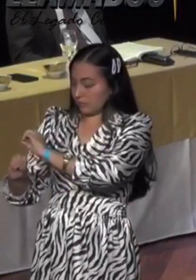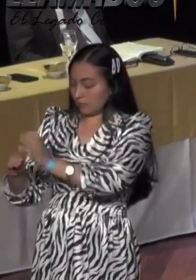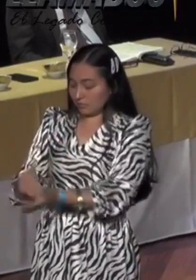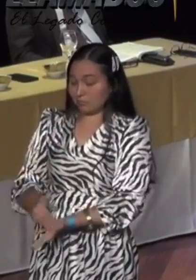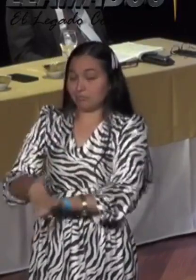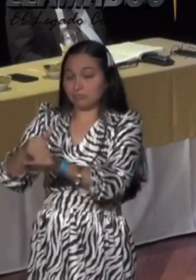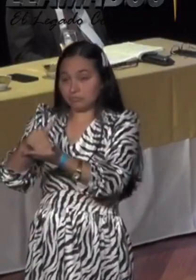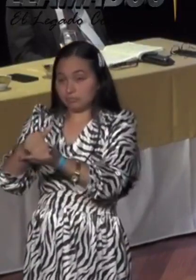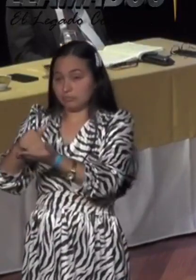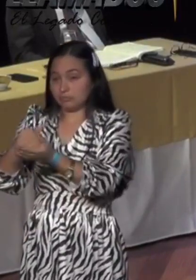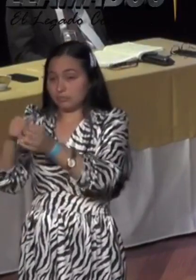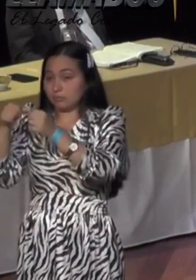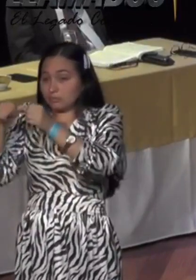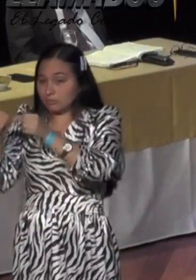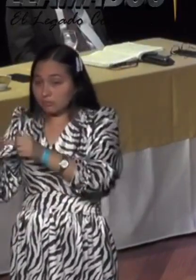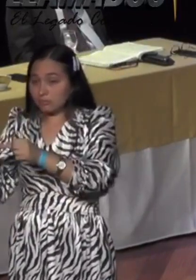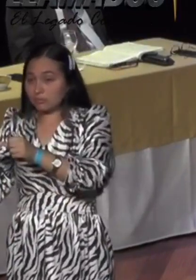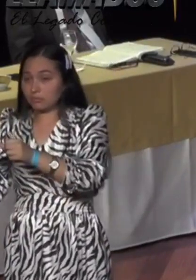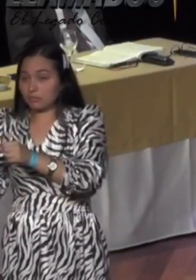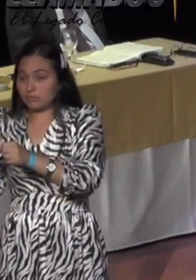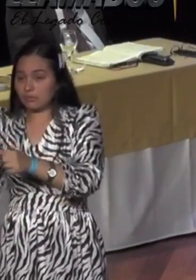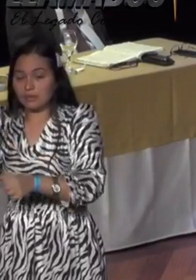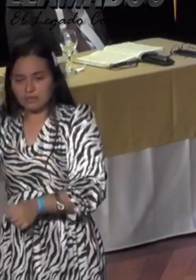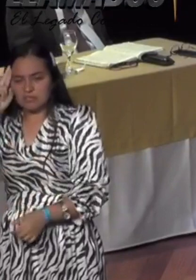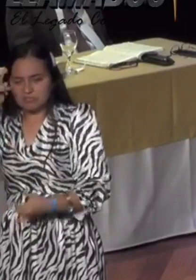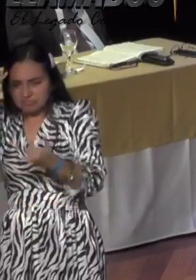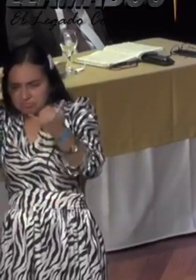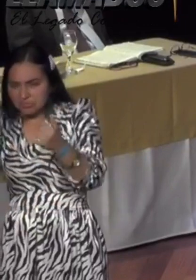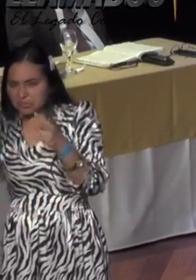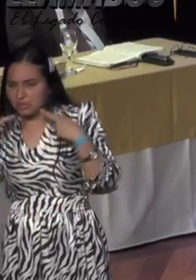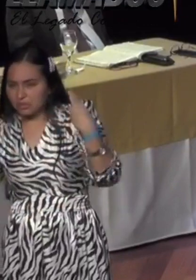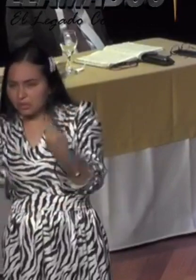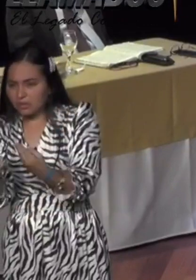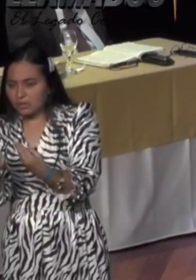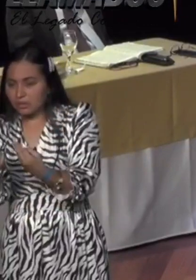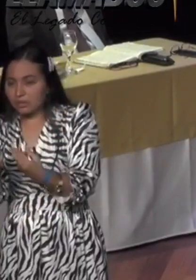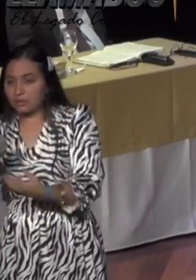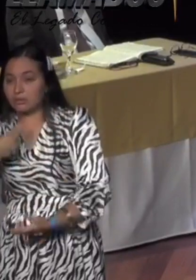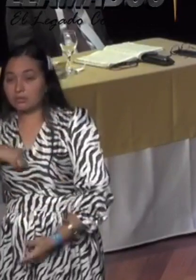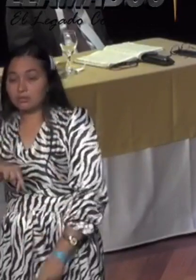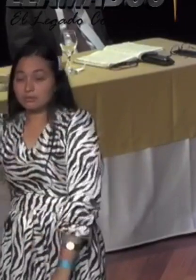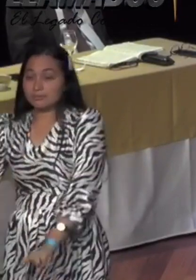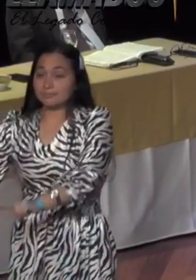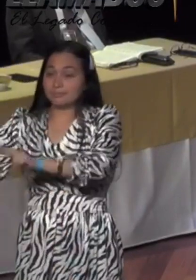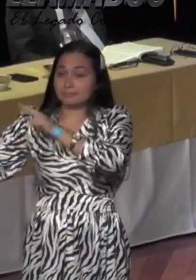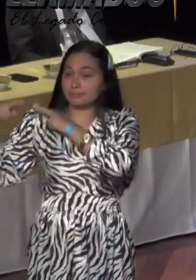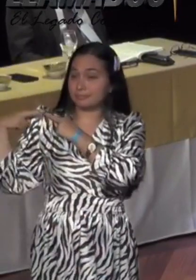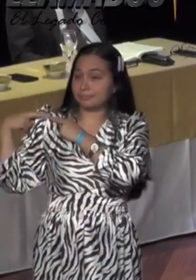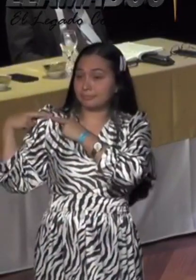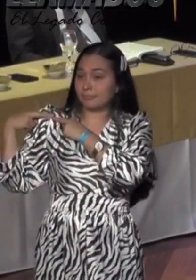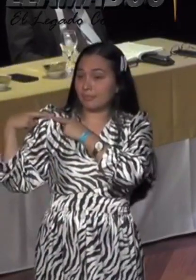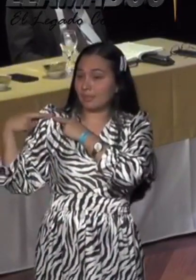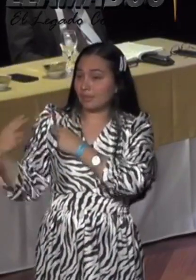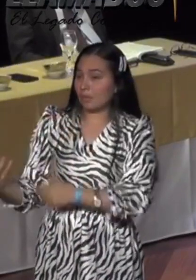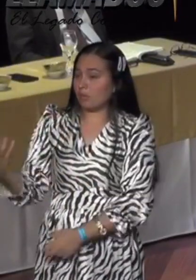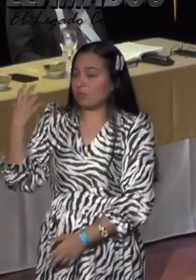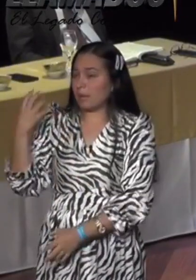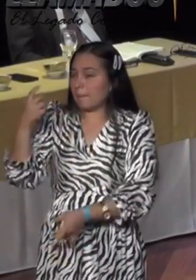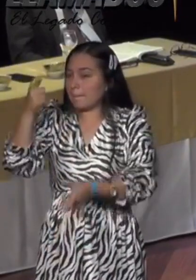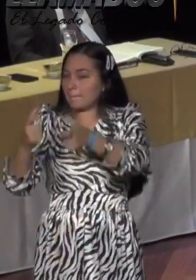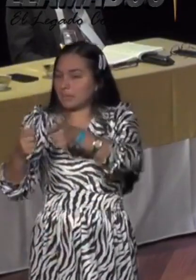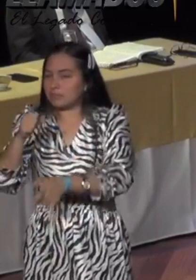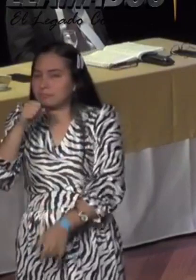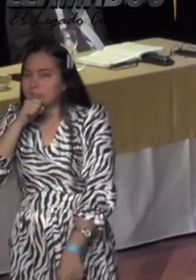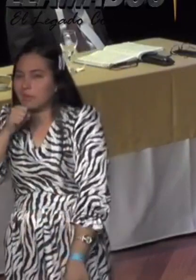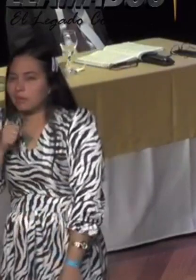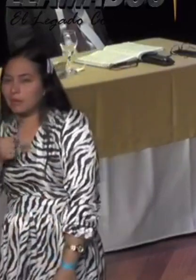Queremos que esta generación, para eso estamos en este congreso, para que agarremos una antorcha. Lo que los viejos nos predicaron, los que nos dijeron un